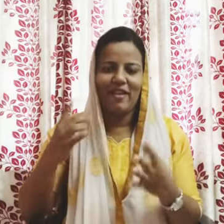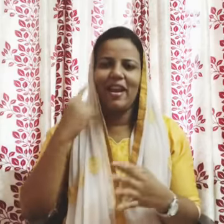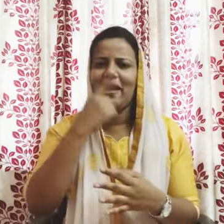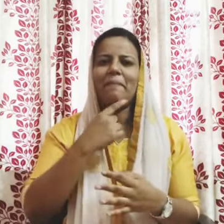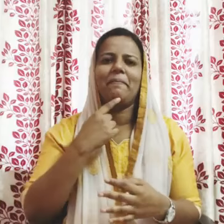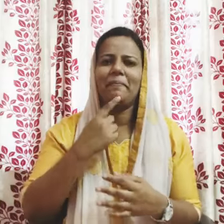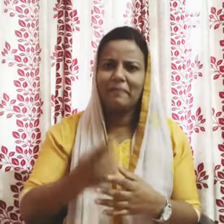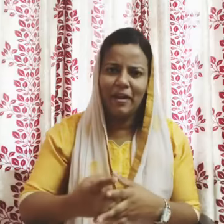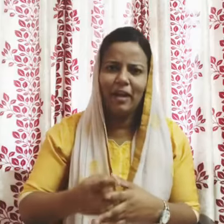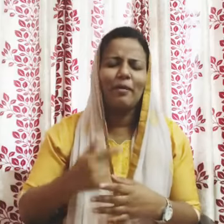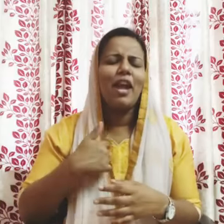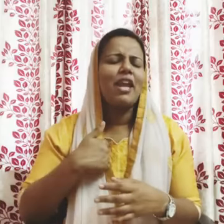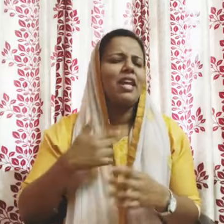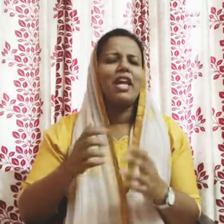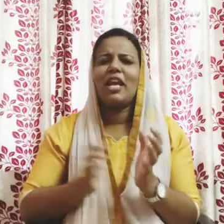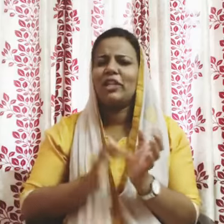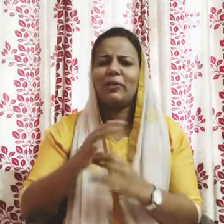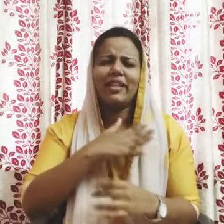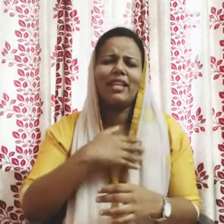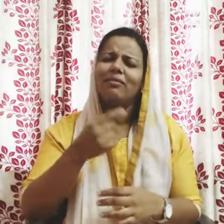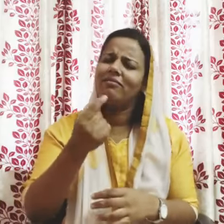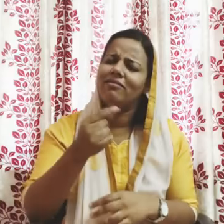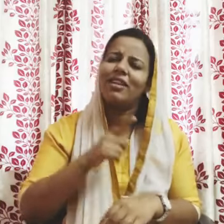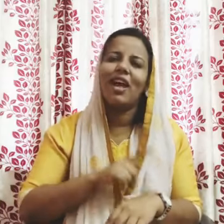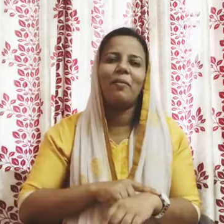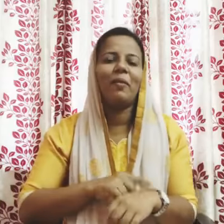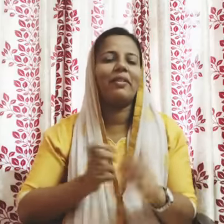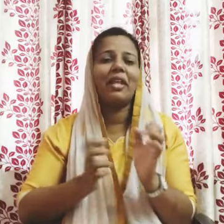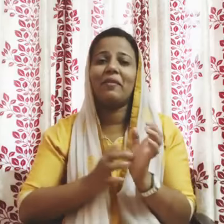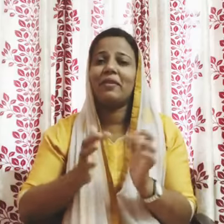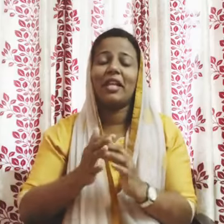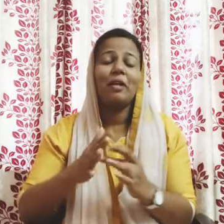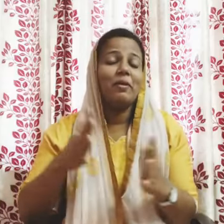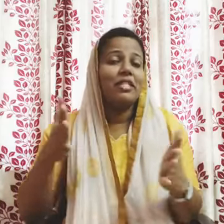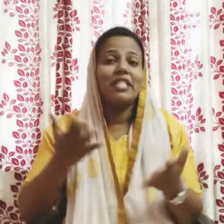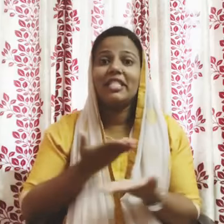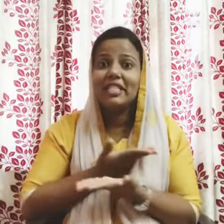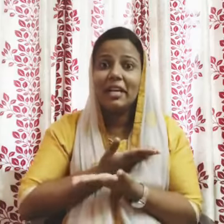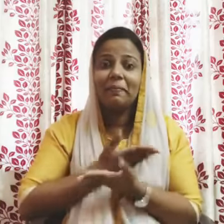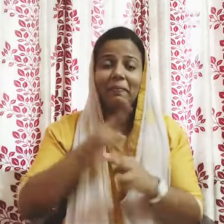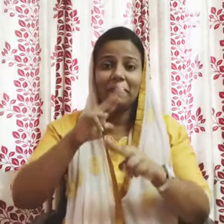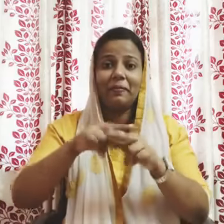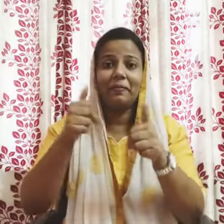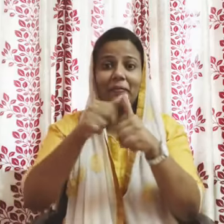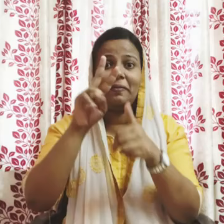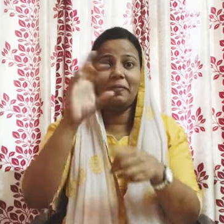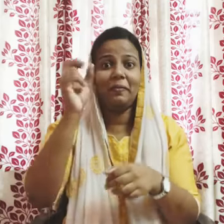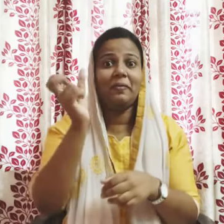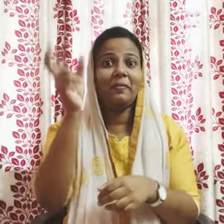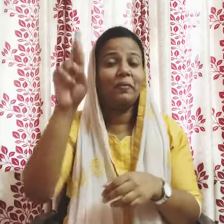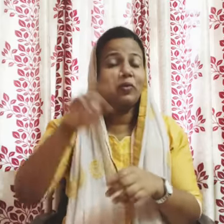പറ, എന്റെ ദൈവത്തിന്റെ കോപം ക്ഷണനേരത്തേക്കേ ഉള്ളൂ, എന്നാൽ എന്നോടുള്ള ദൈവത്തിന്റെ പ്രസാദമോ അത് ജീവപര്യന്തമുള്ളത്,